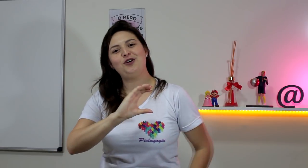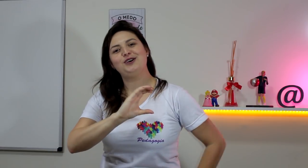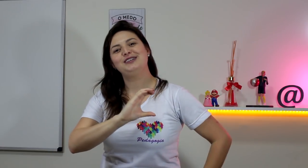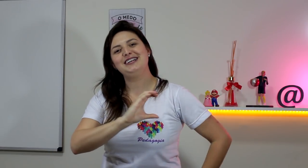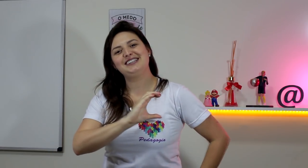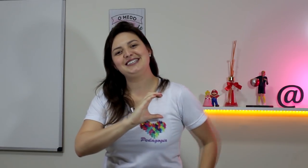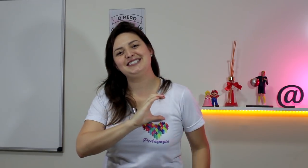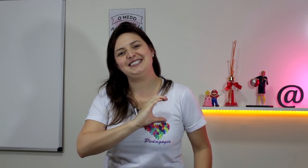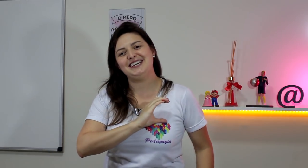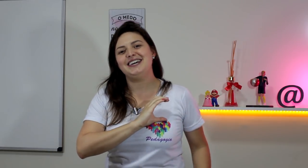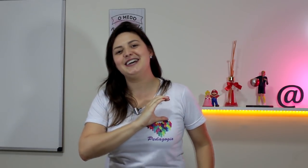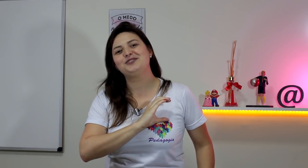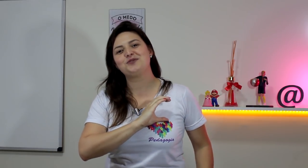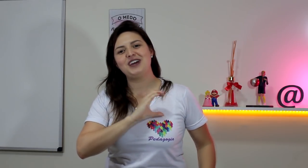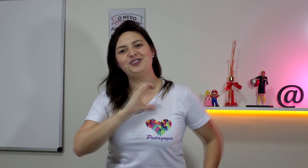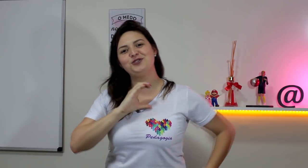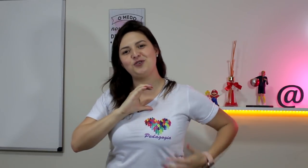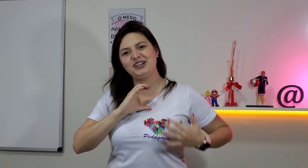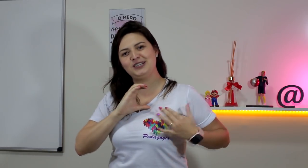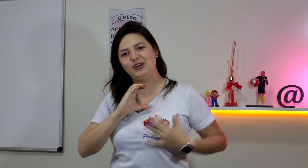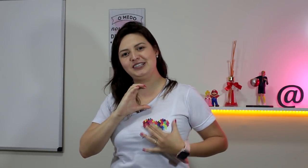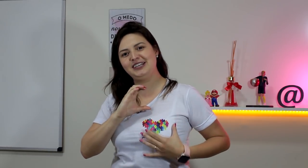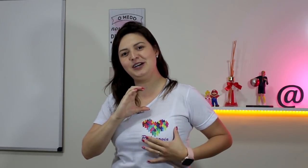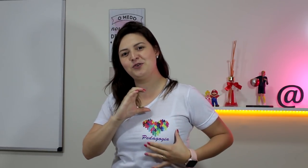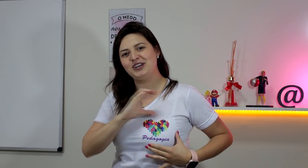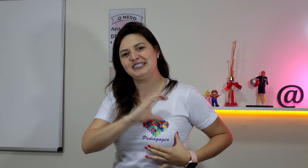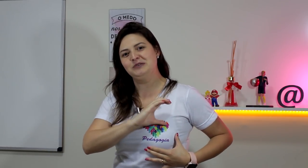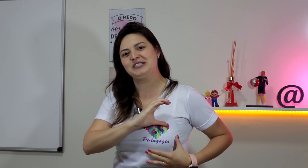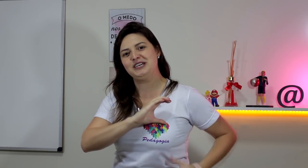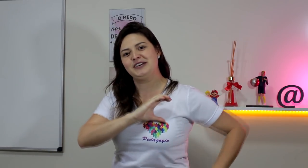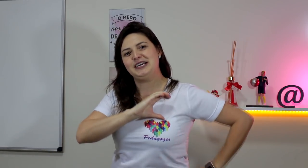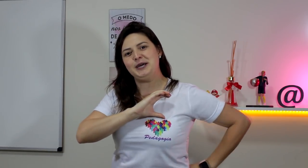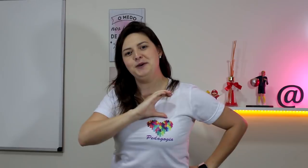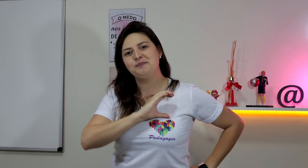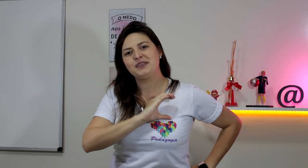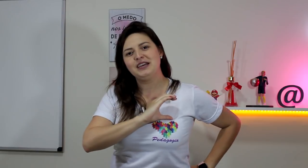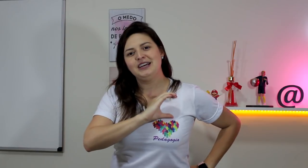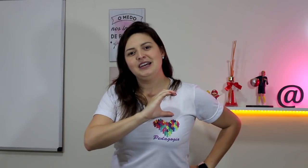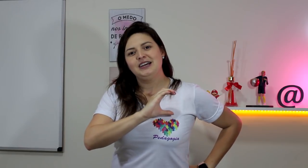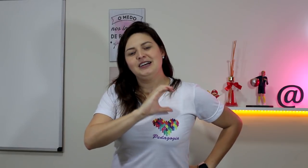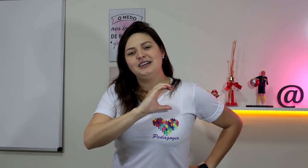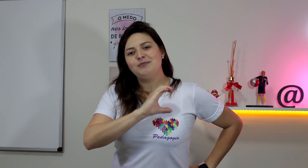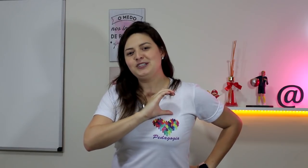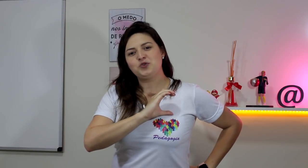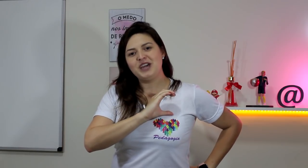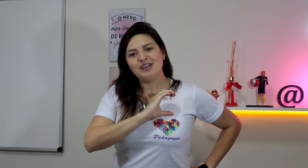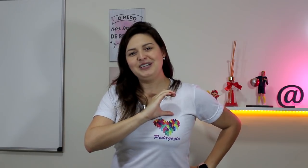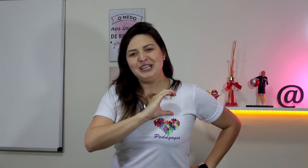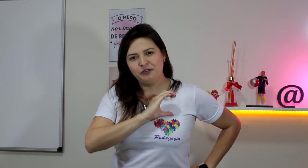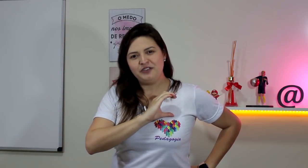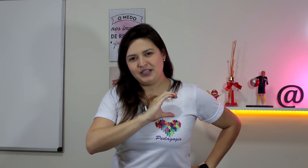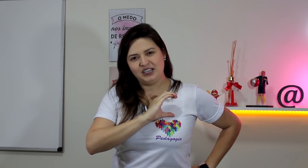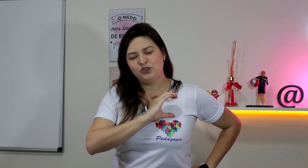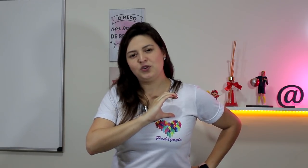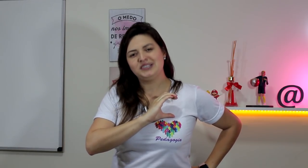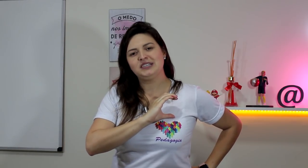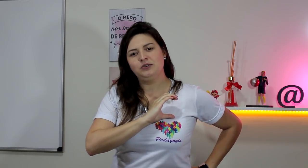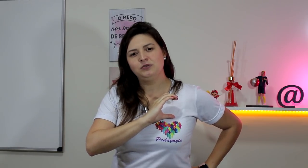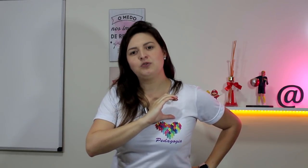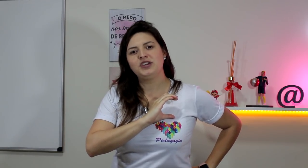ó, letra C do cunhado no coração. Olha, tem até o coraçãozinho aqui. Mas o cunhado, ele não fica aqui no coração. O